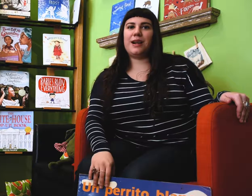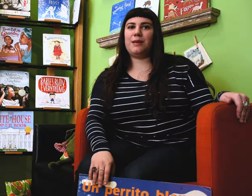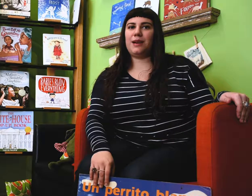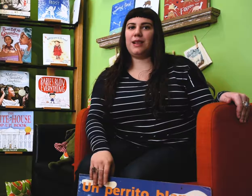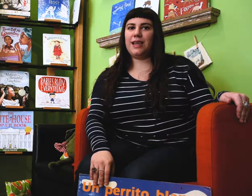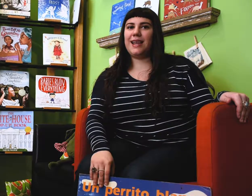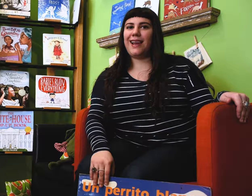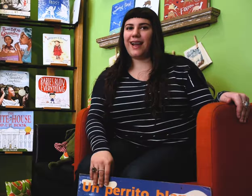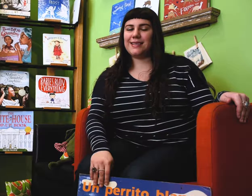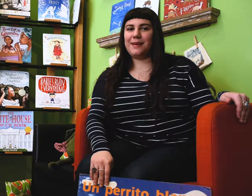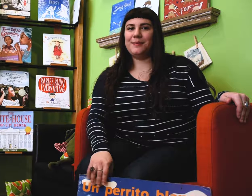que practiquen en la casa.